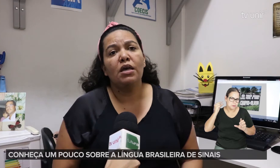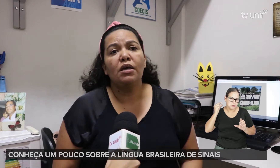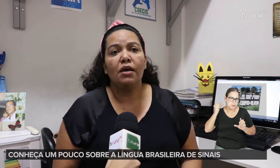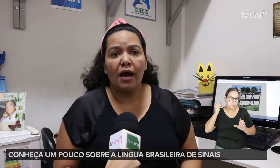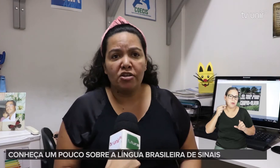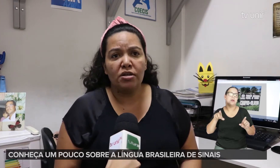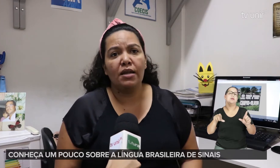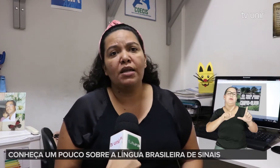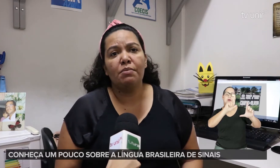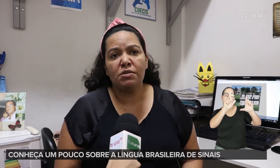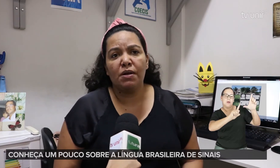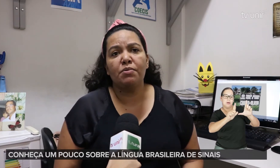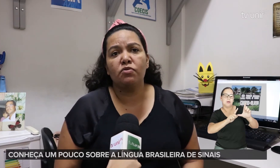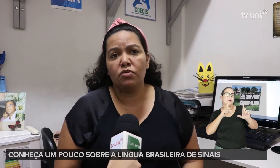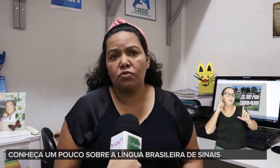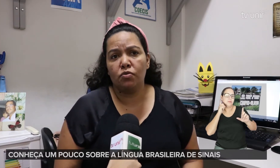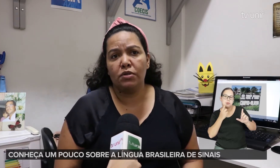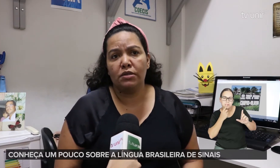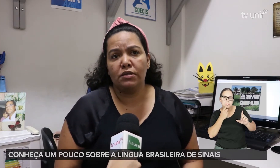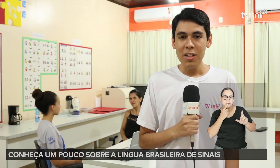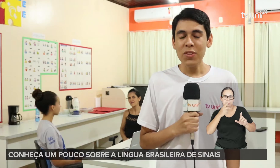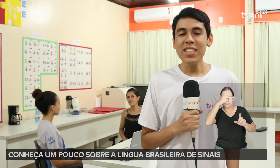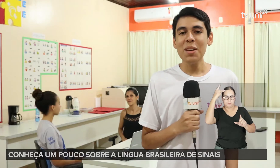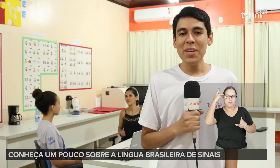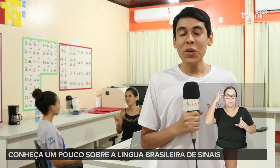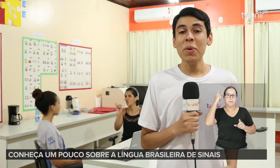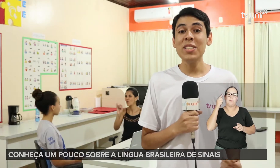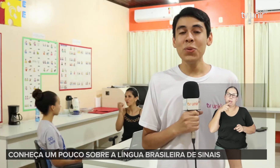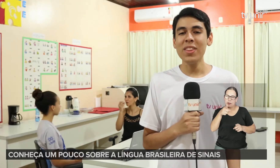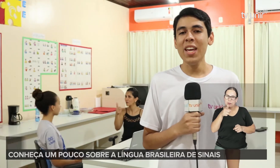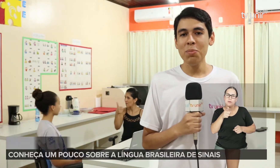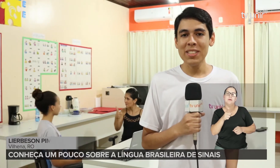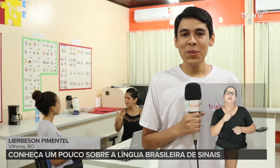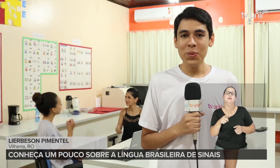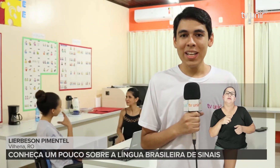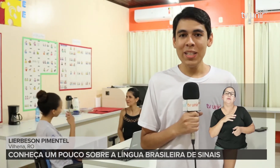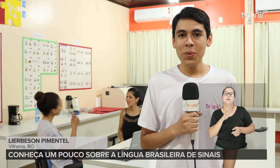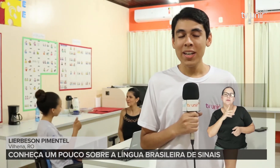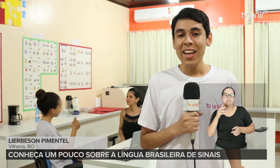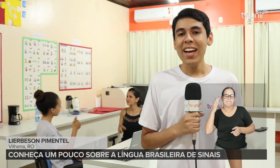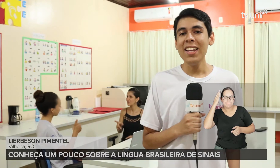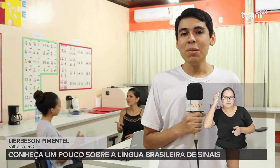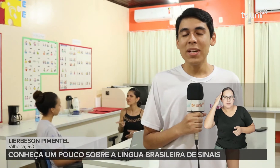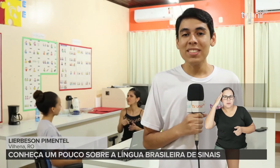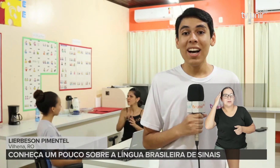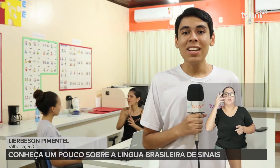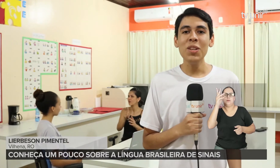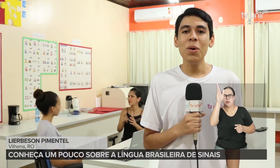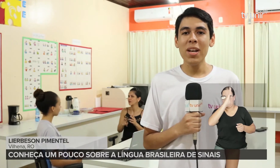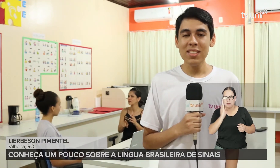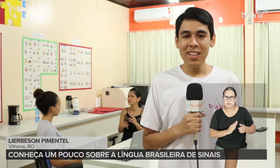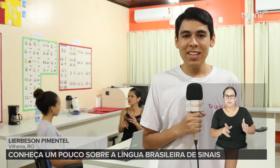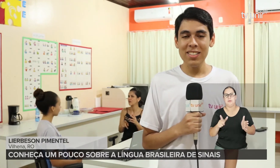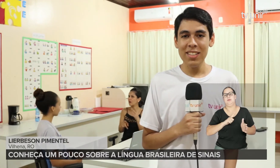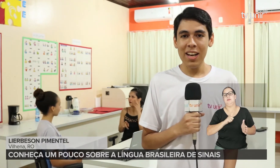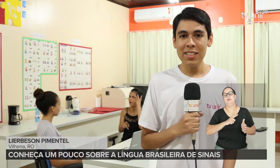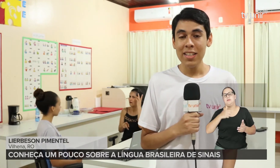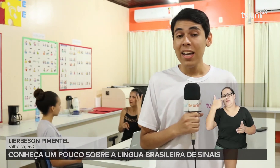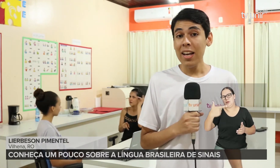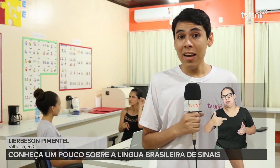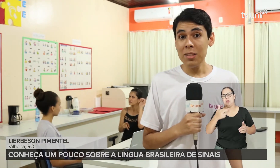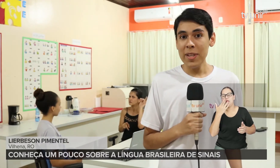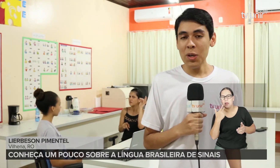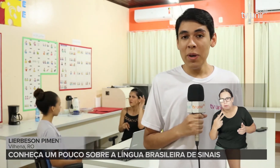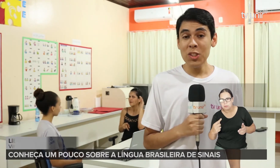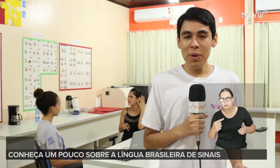audição, e a janela em Libras para pessoas surdas. Você sabia que o Brasil tem uma segunda língua? É a Libras, a língua brasileira de